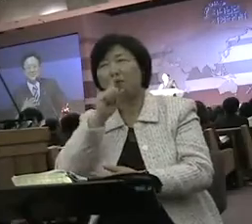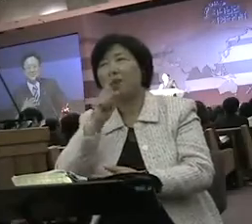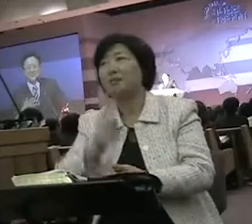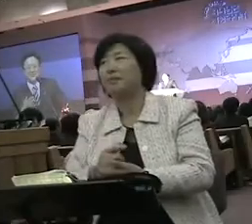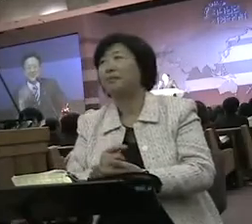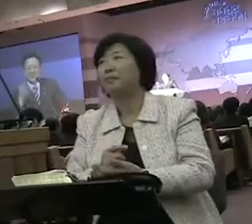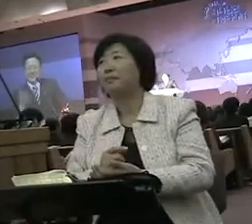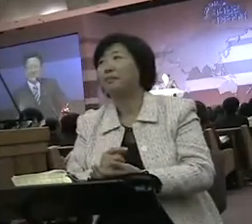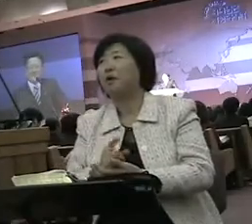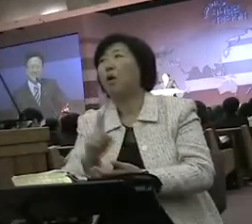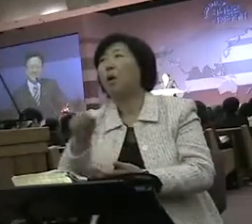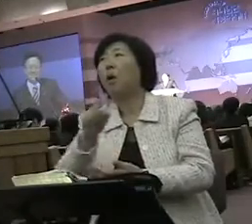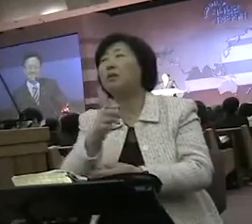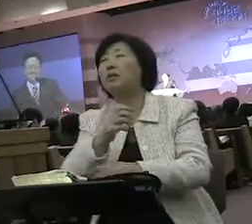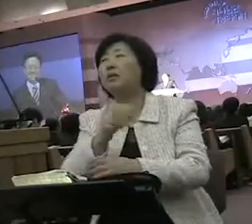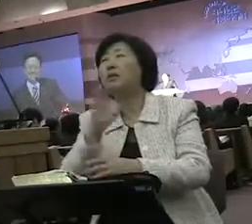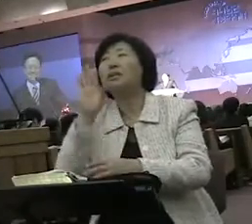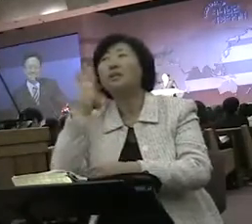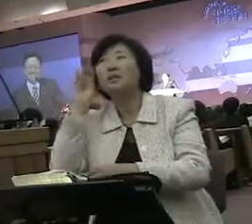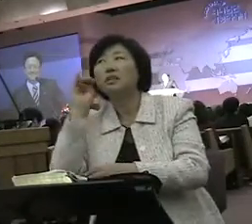여러분, 하나님을 아십니까?